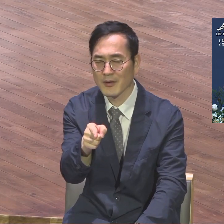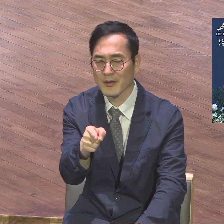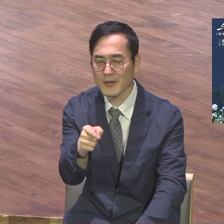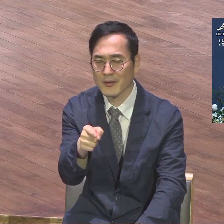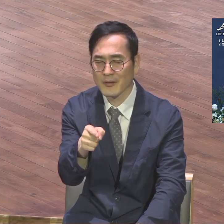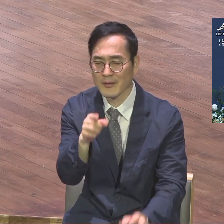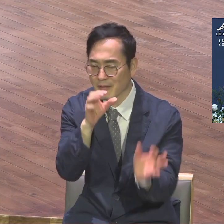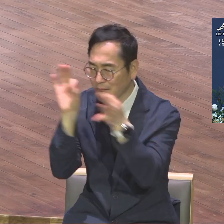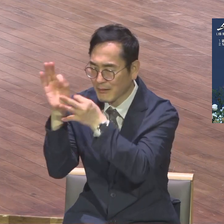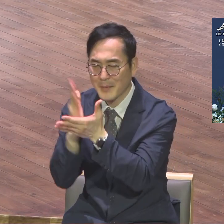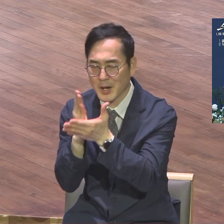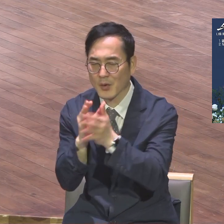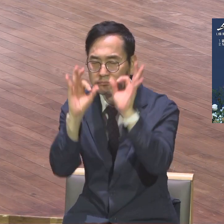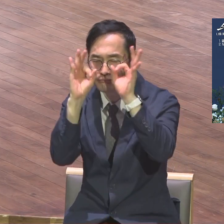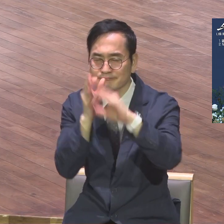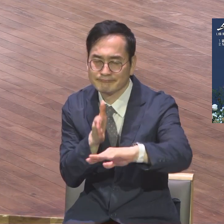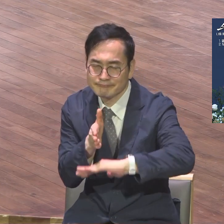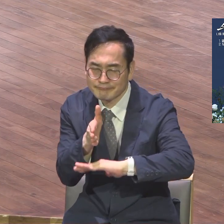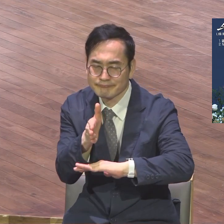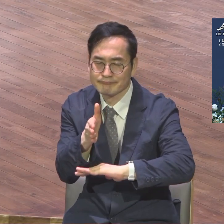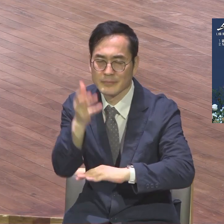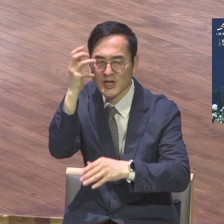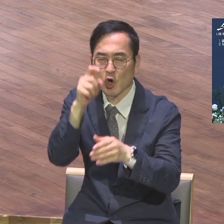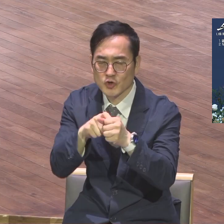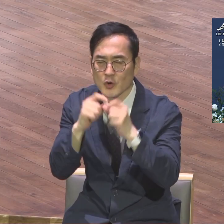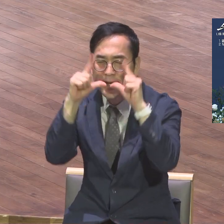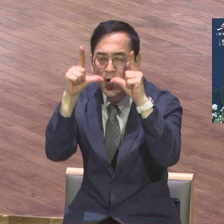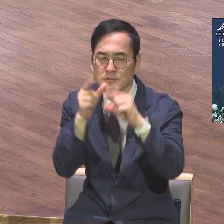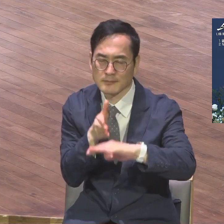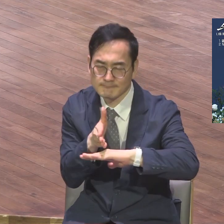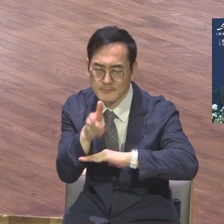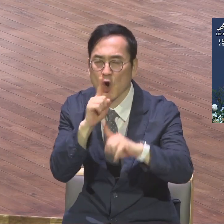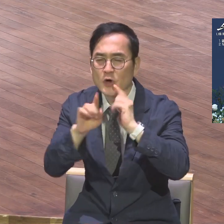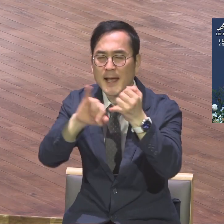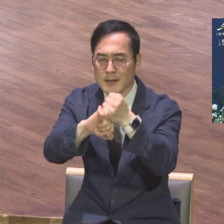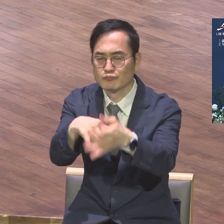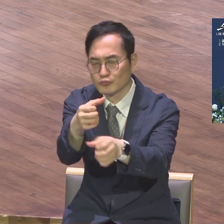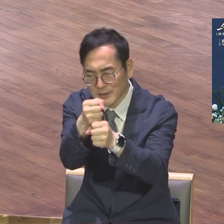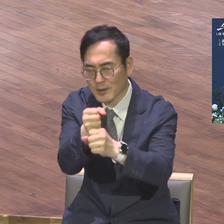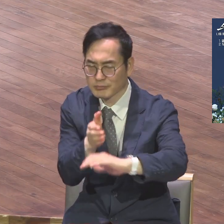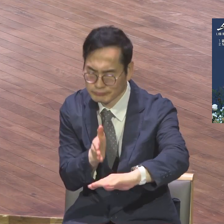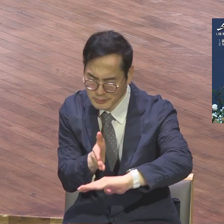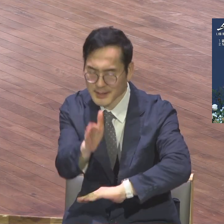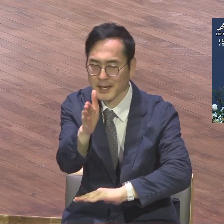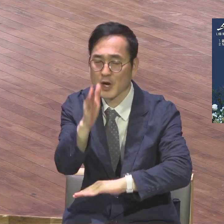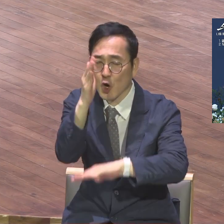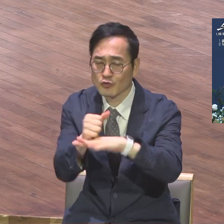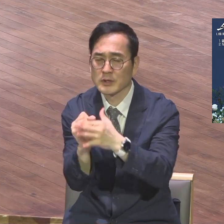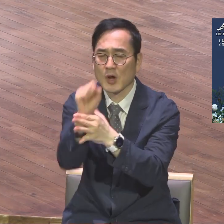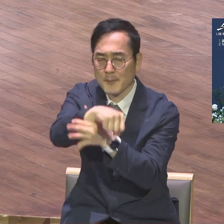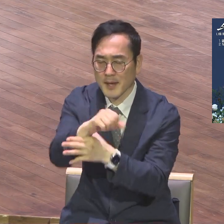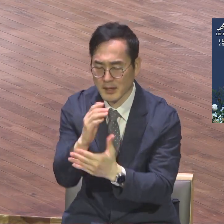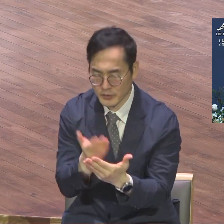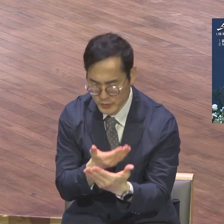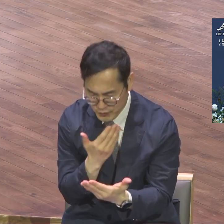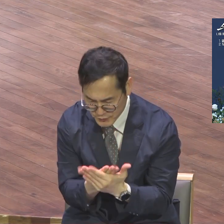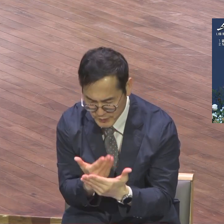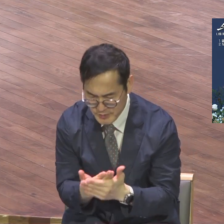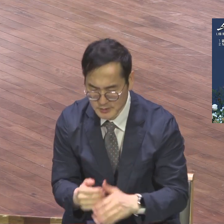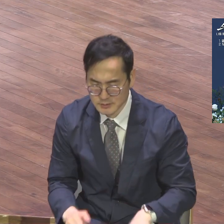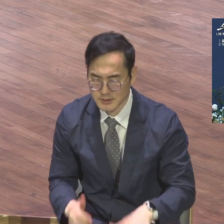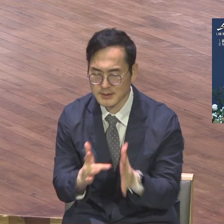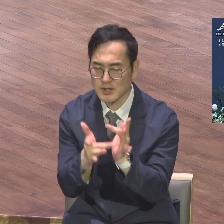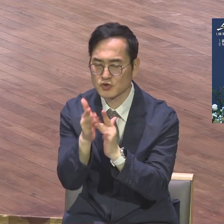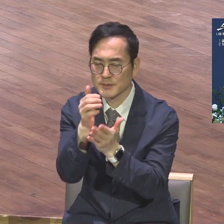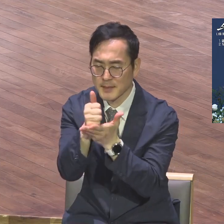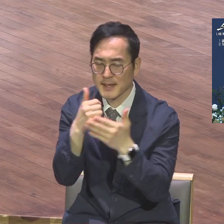영적으로 깨어서 언약 잡게 하여 주옵소서. 기어 열매 맺는 예원 가족들 되게 도와 주옵소서. 늘